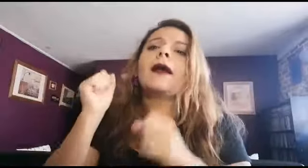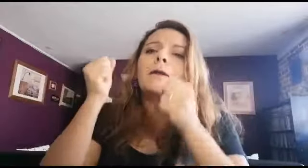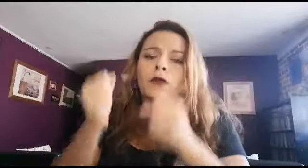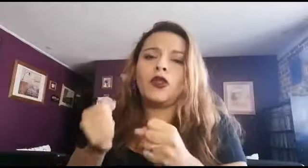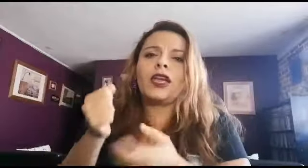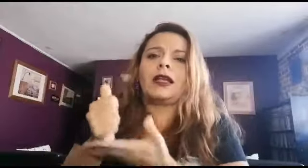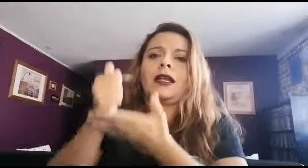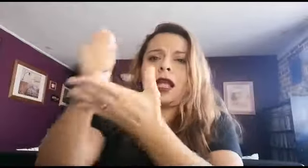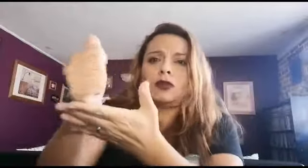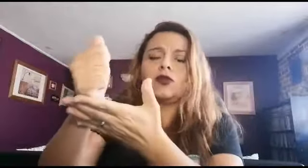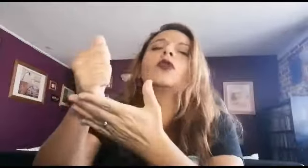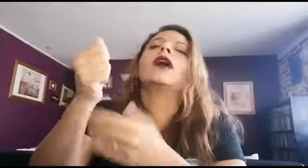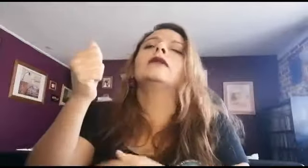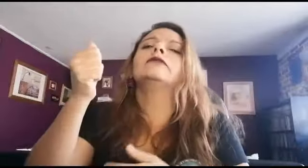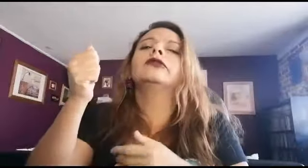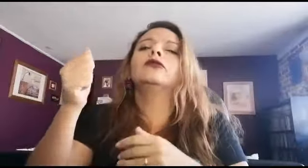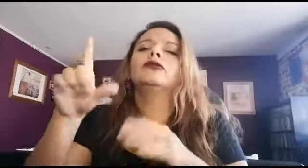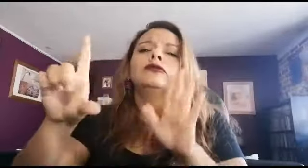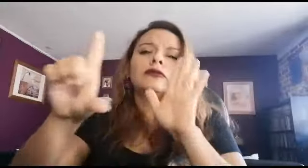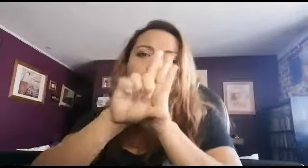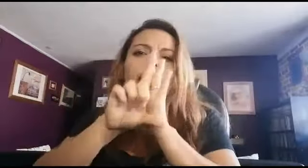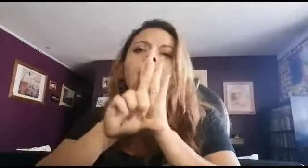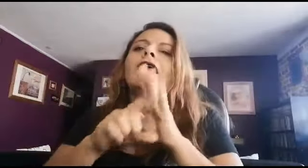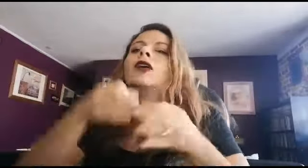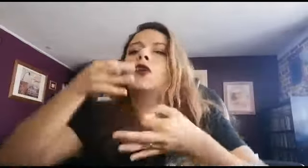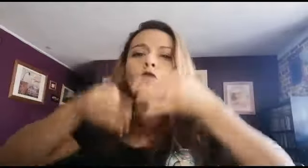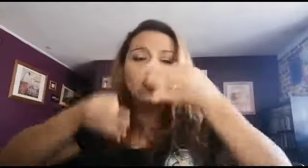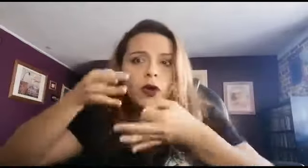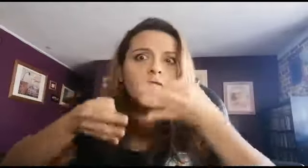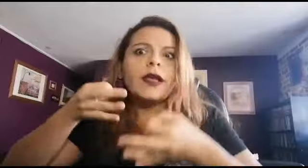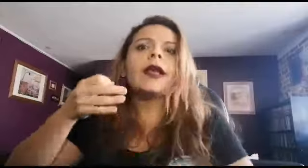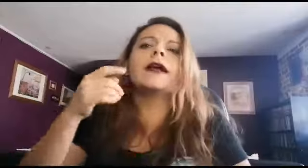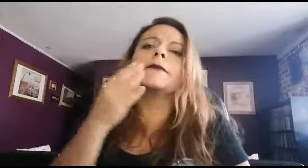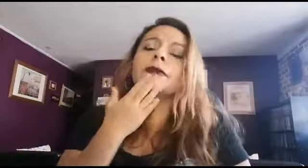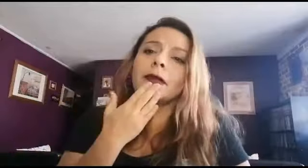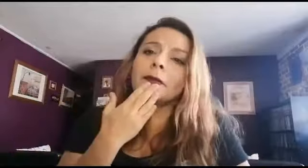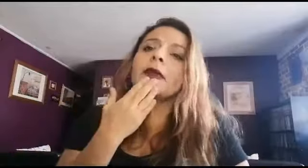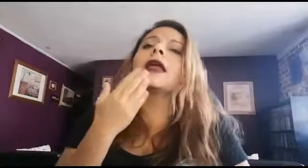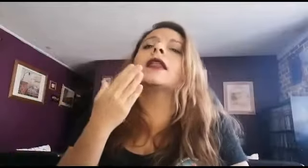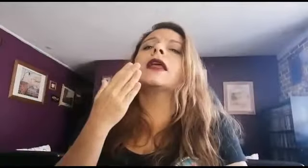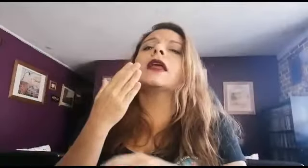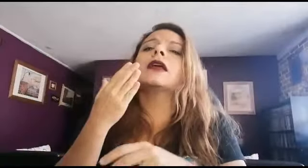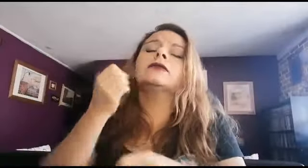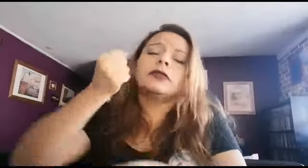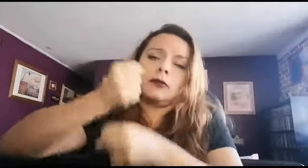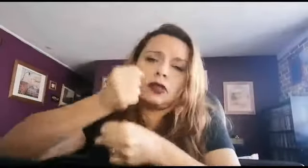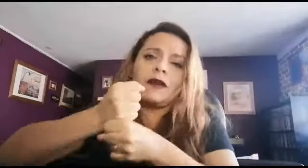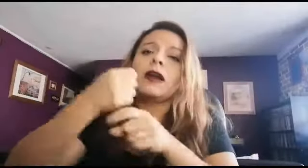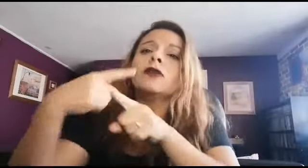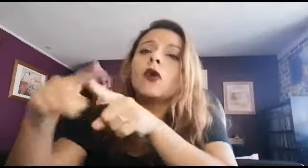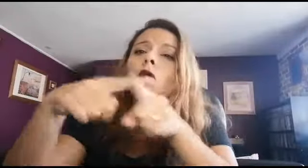distintas entidades como caps para poder dar asesoría legal y jurídica respecto a este tema también